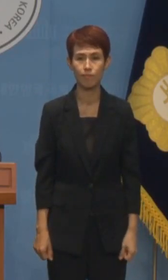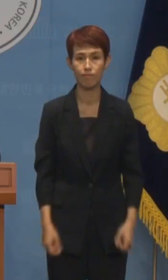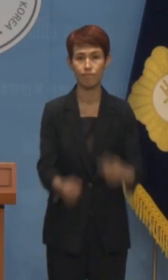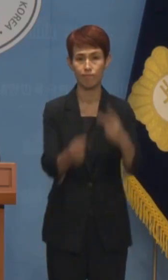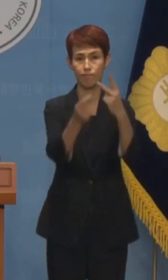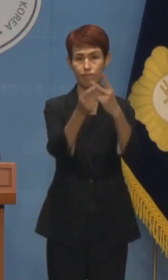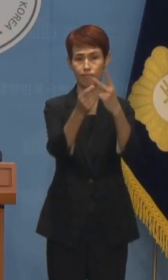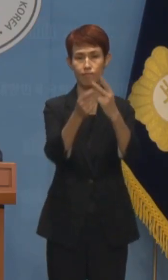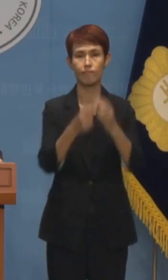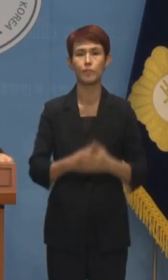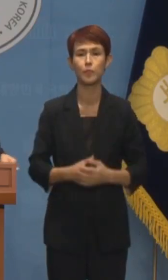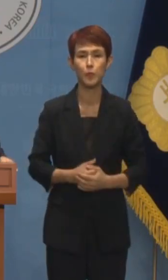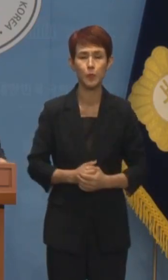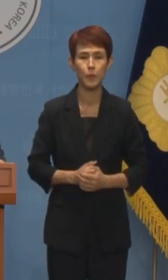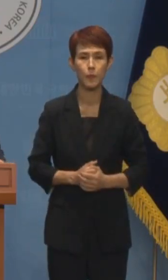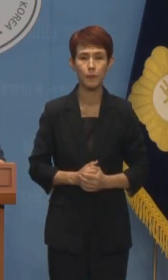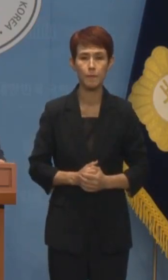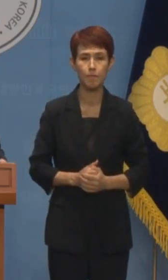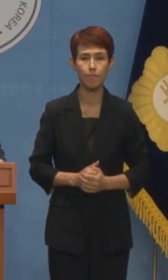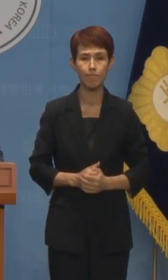하나 더 하겠습니다.